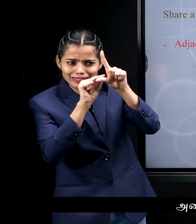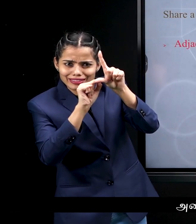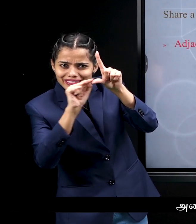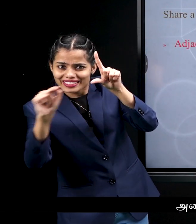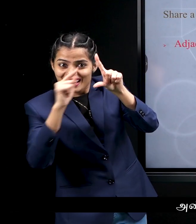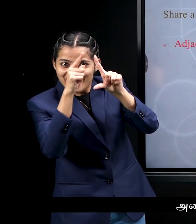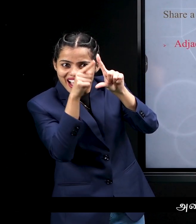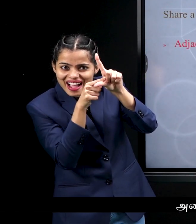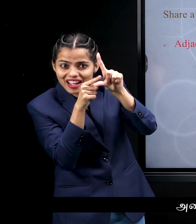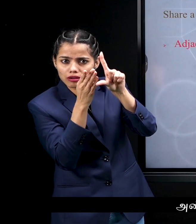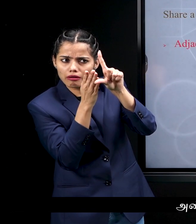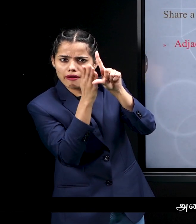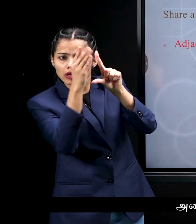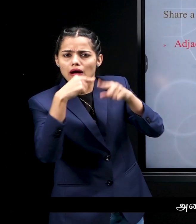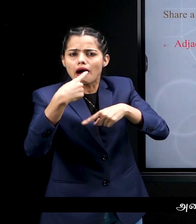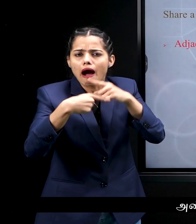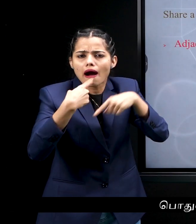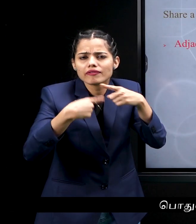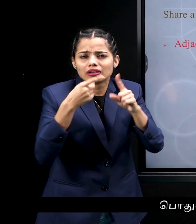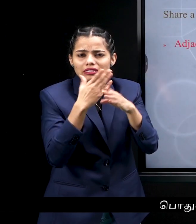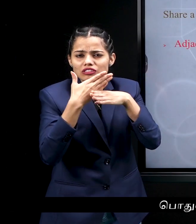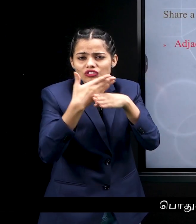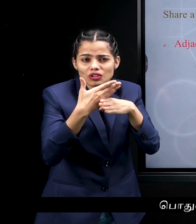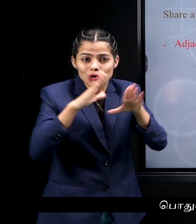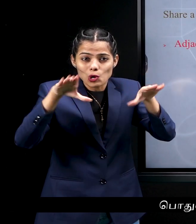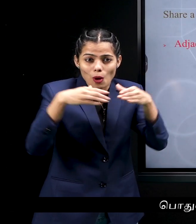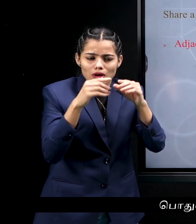அண்டை கோணங்கள் எப்போதும் ஒரு பொதுவான கையை பகிர்ந்து கொள்கின்றன.